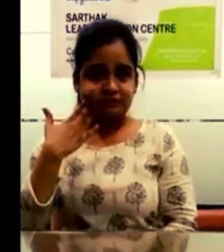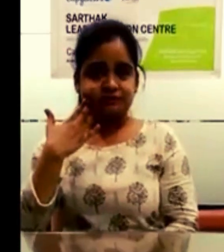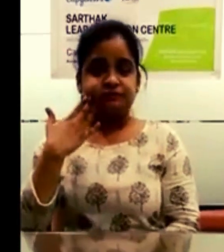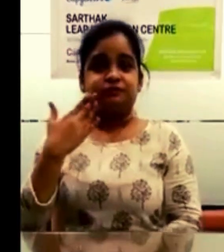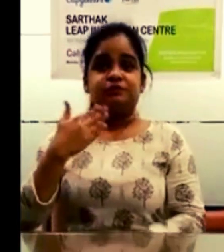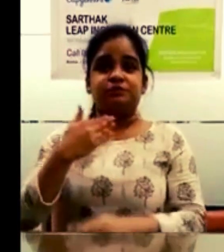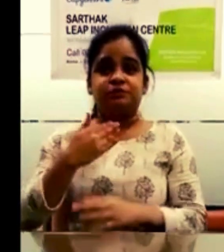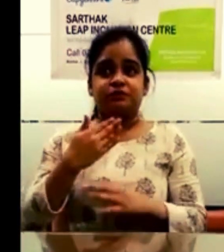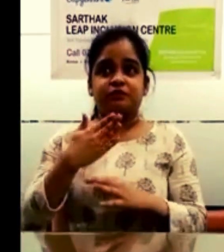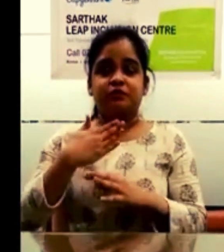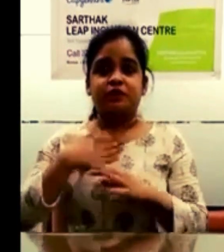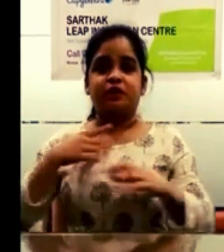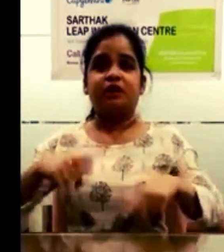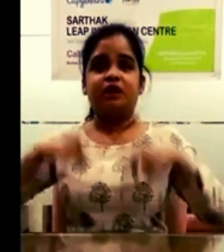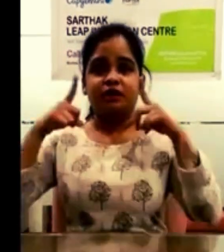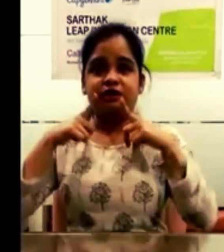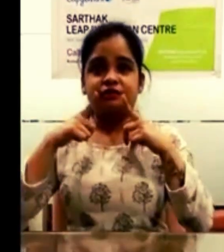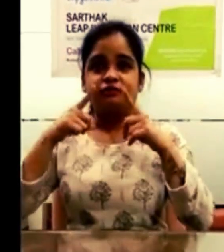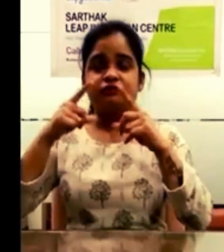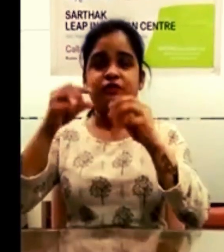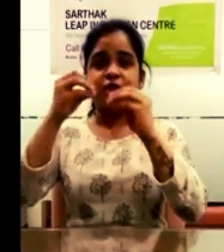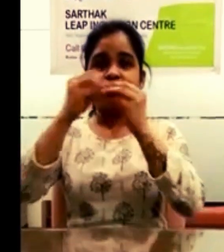मेरा साइन नेम ऐसा है।